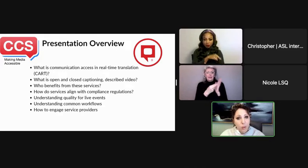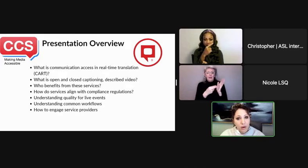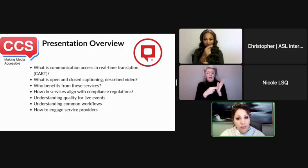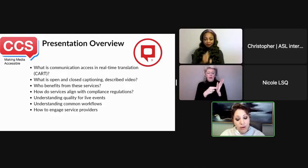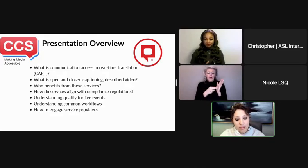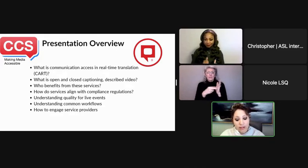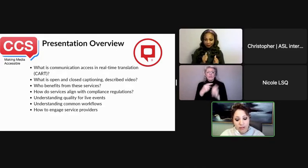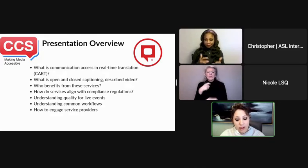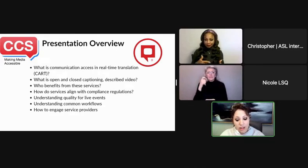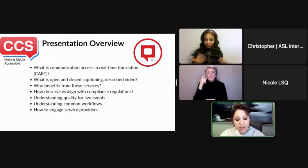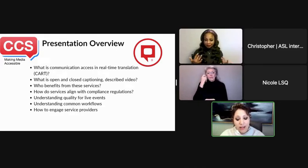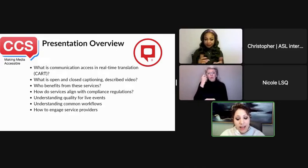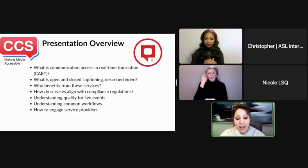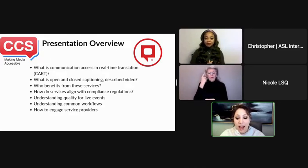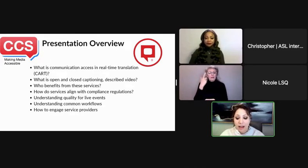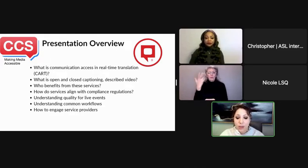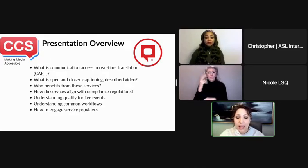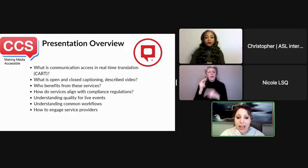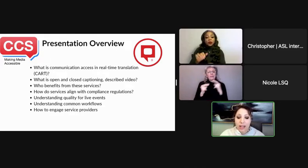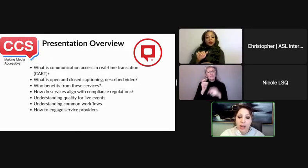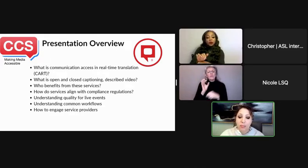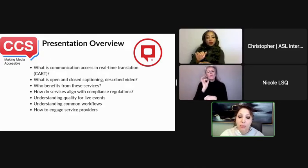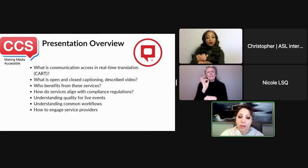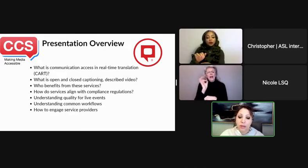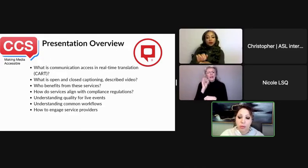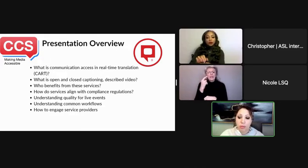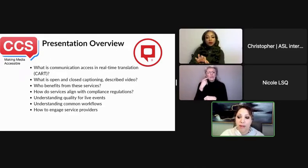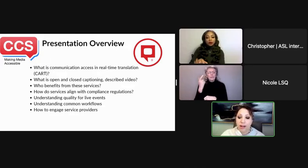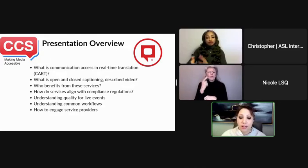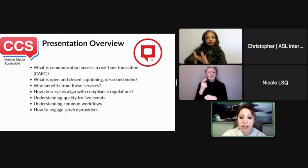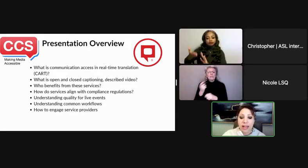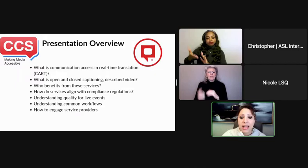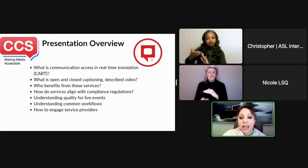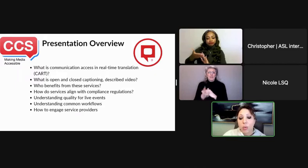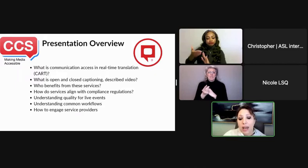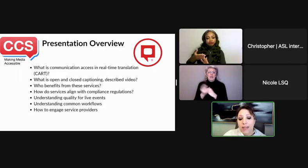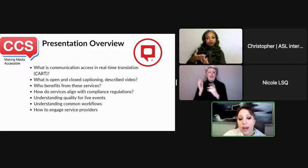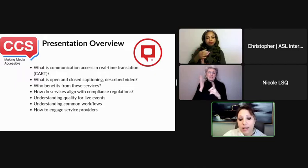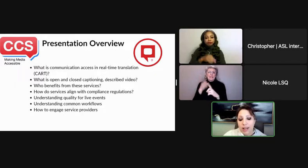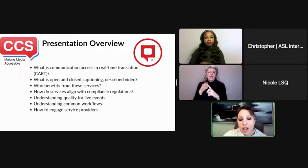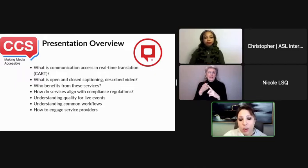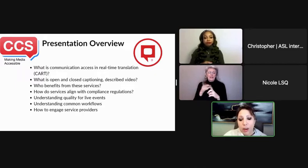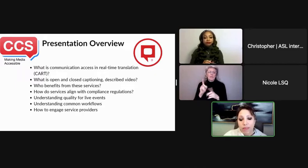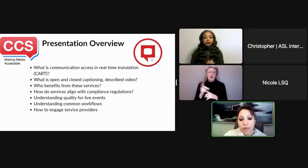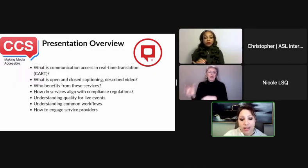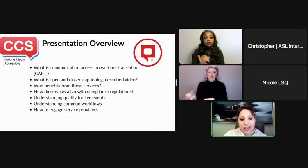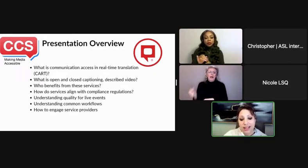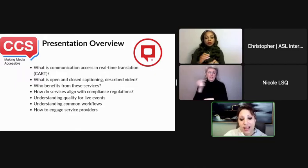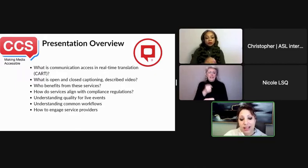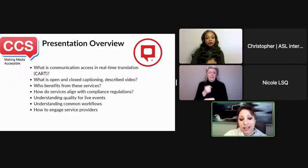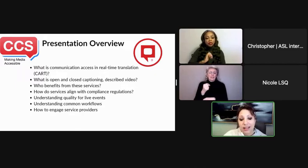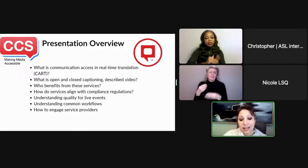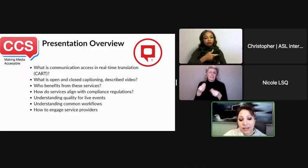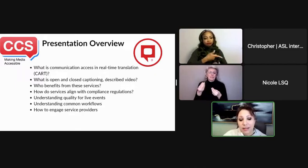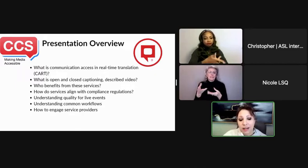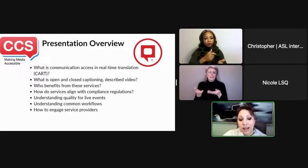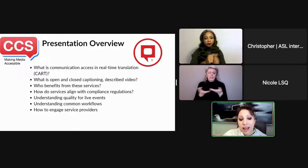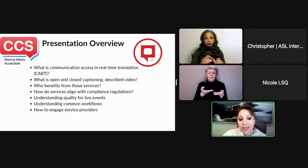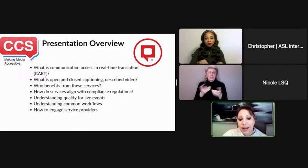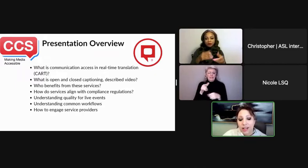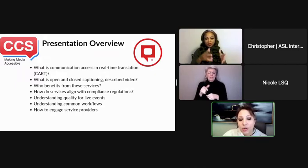le niveau de qualité pour les événements en direct et comment engager des fournisseurs de services